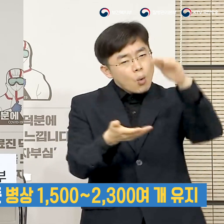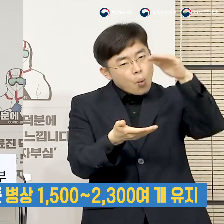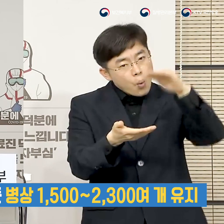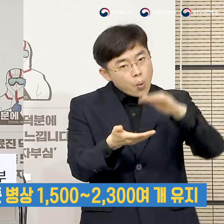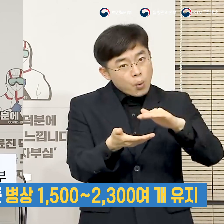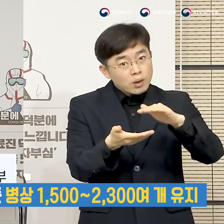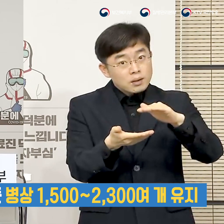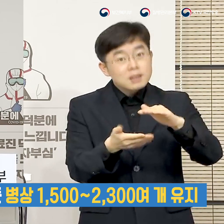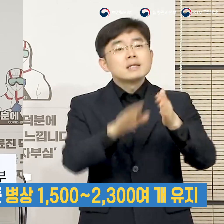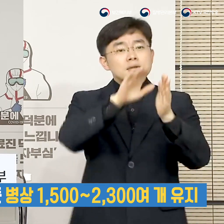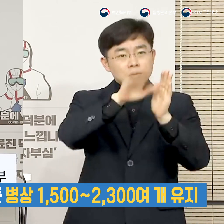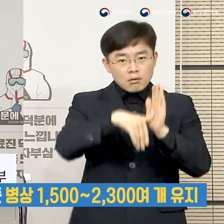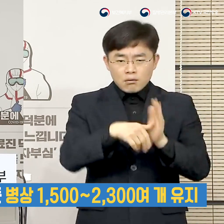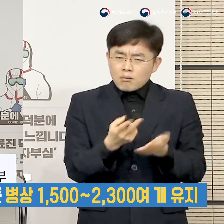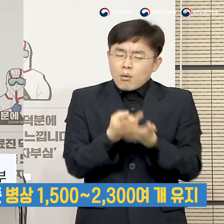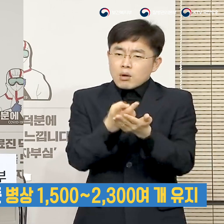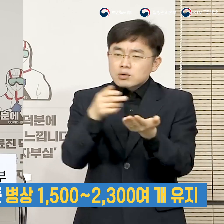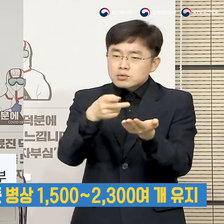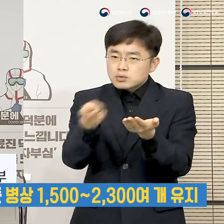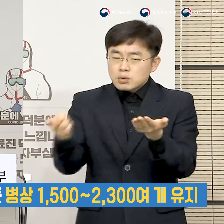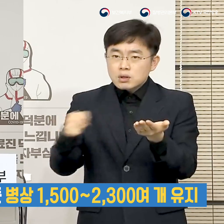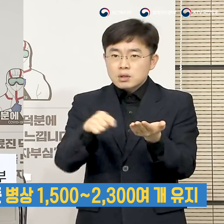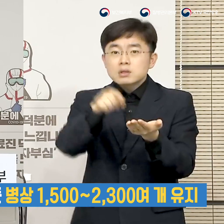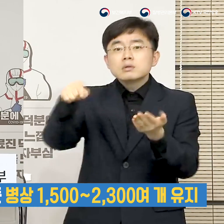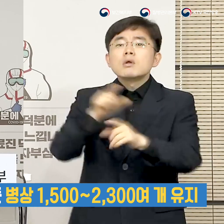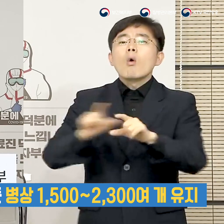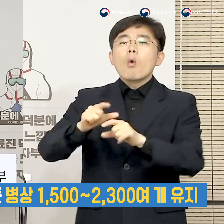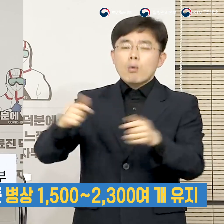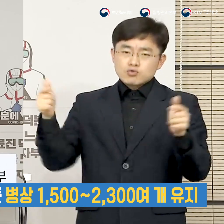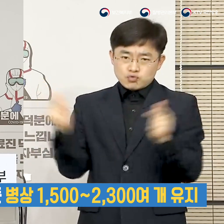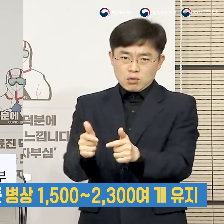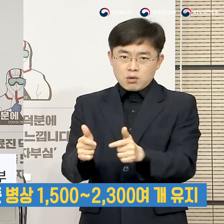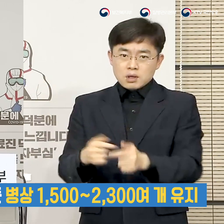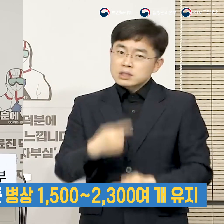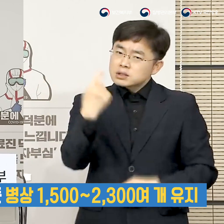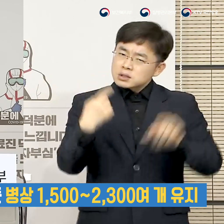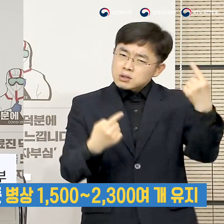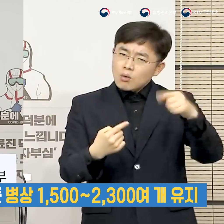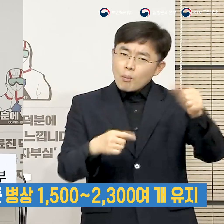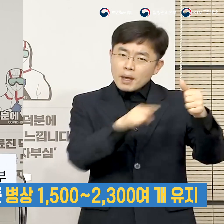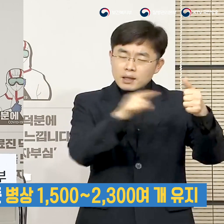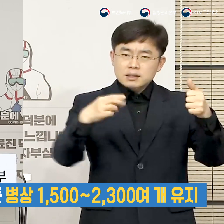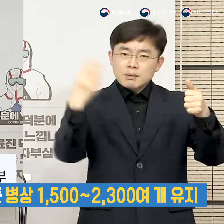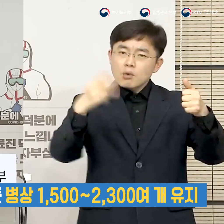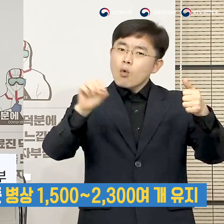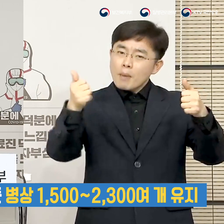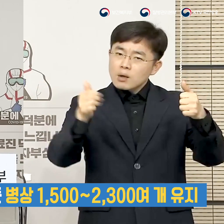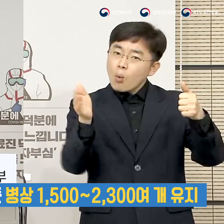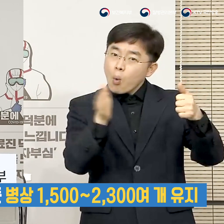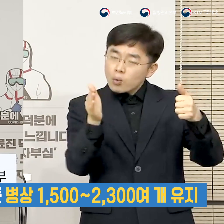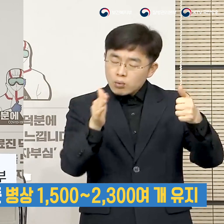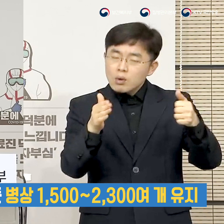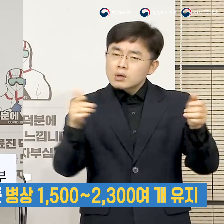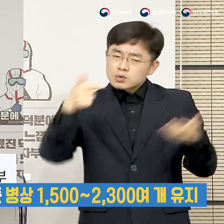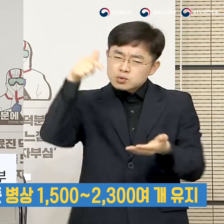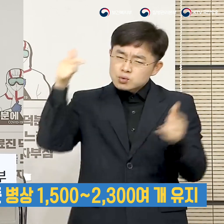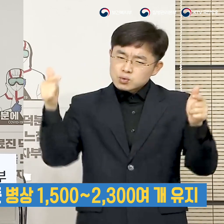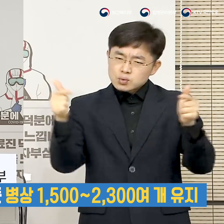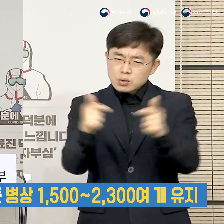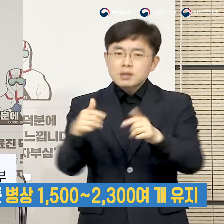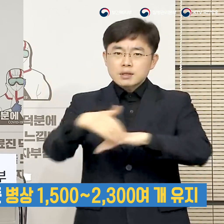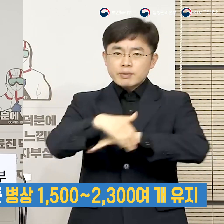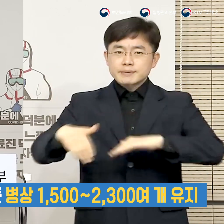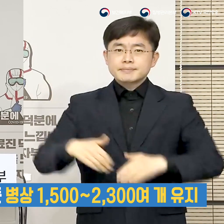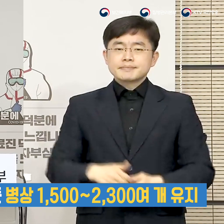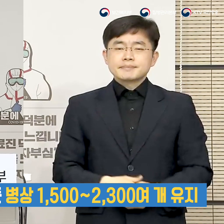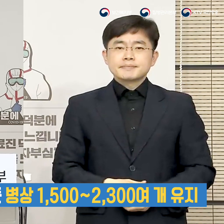추세에서는 병상 수가 전국적으로 1,500에서 2,300여 개 수준으로 조정될